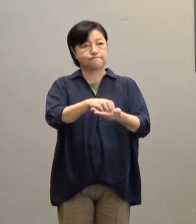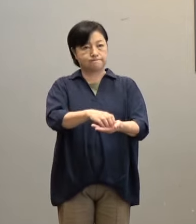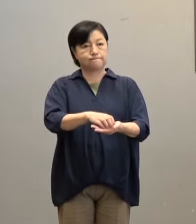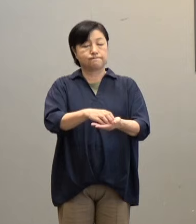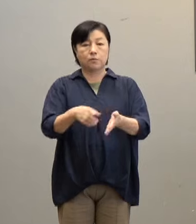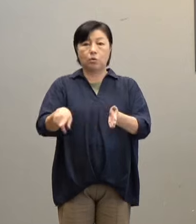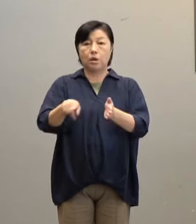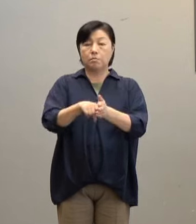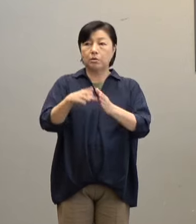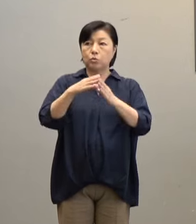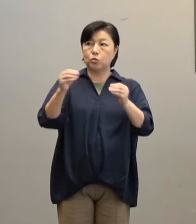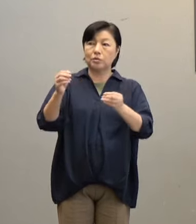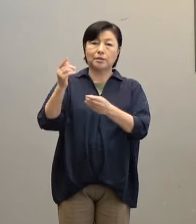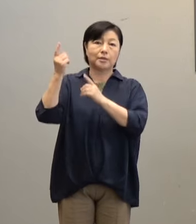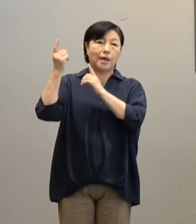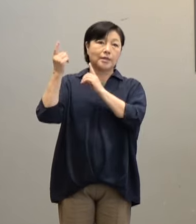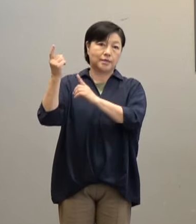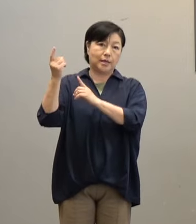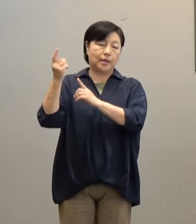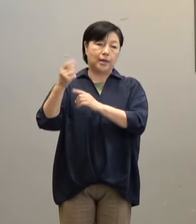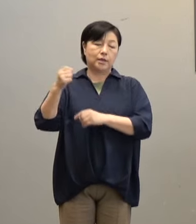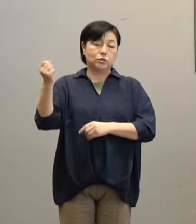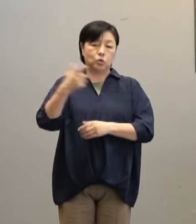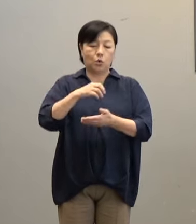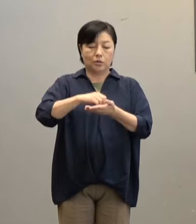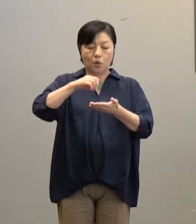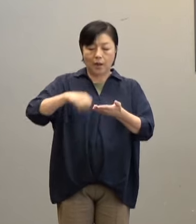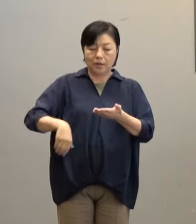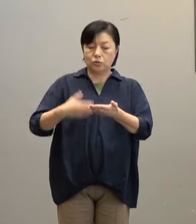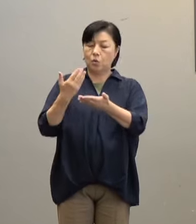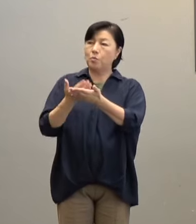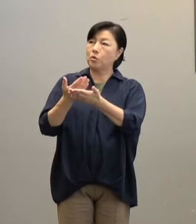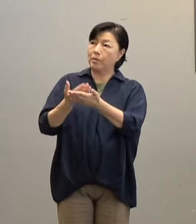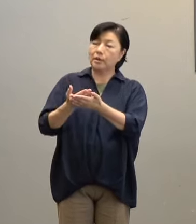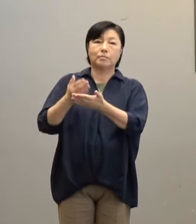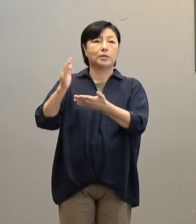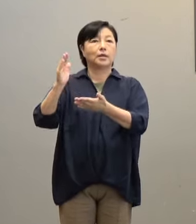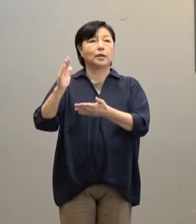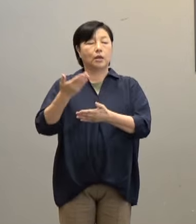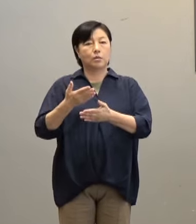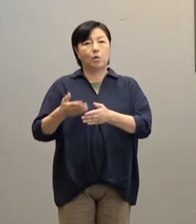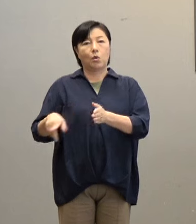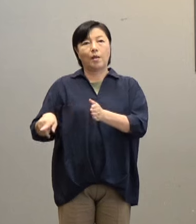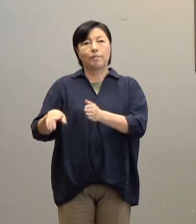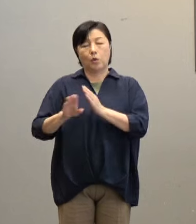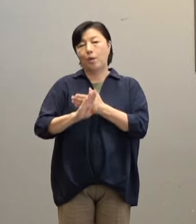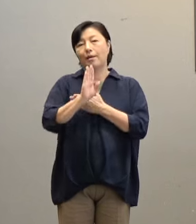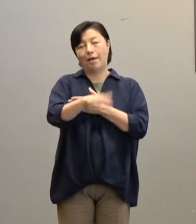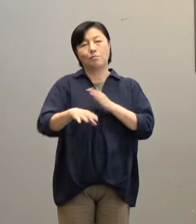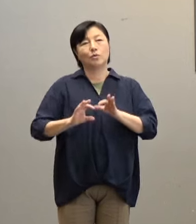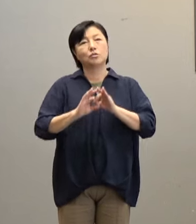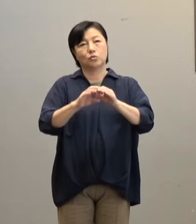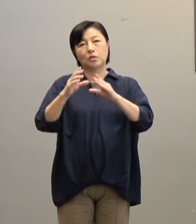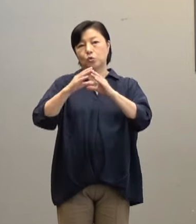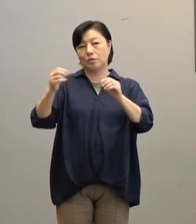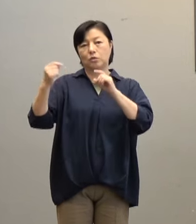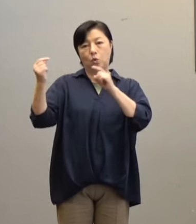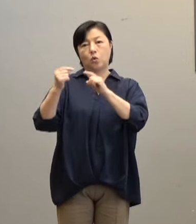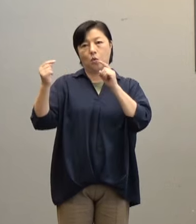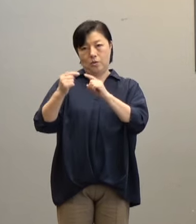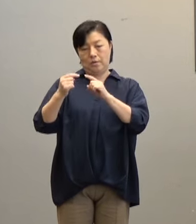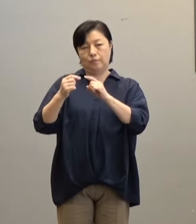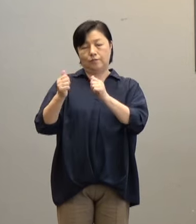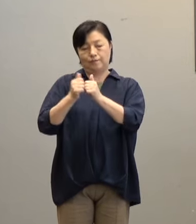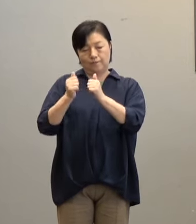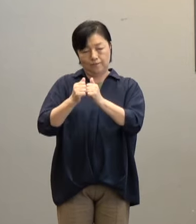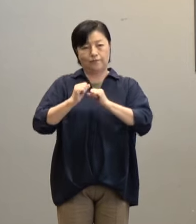でも国に対してですね、まあ、早期の解除を求めてまいりましたけれども、これからも引き続きですね、国と協議をしていきた